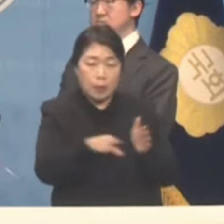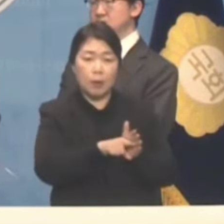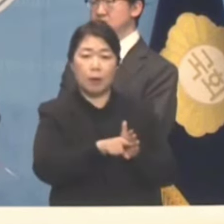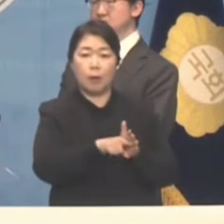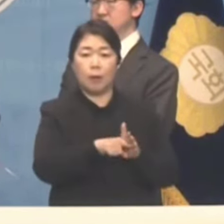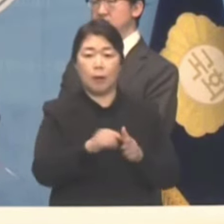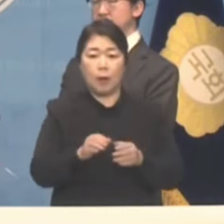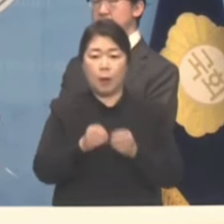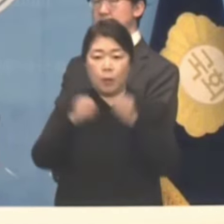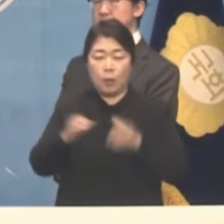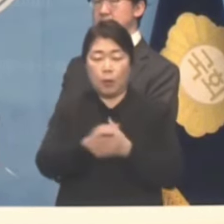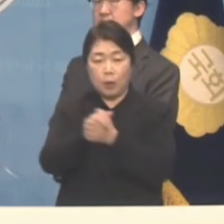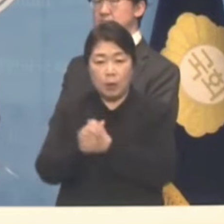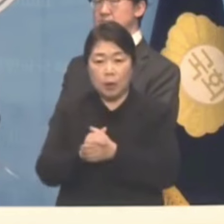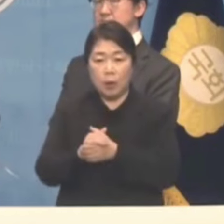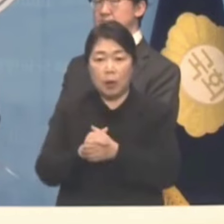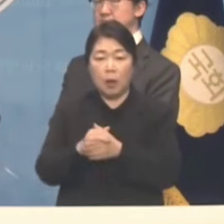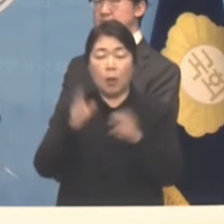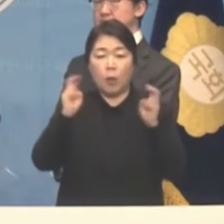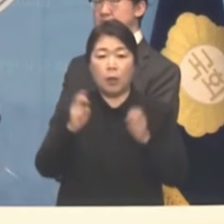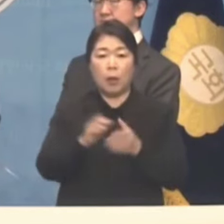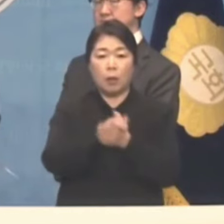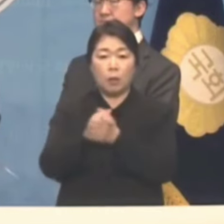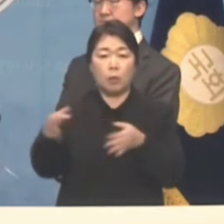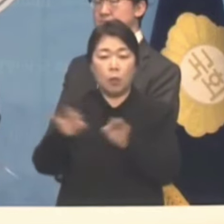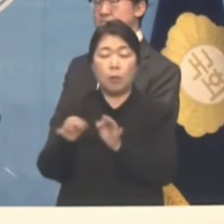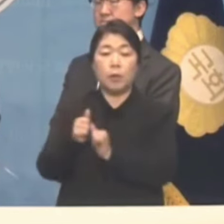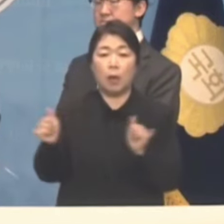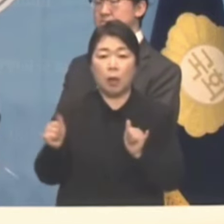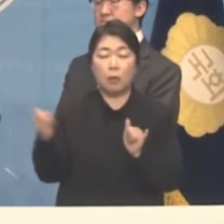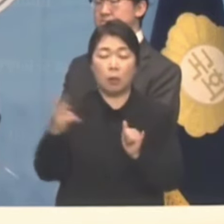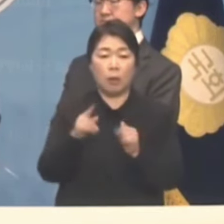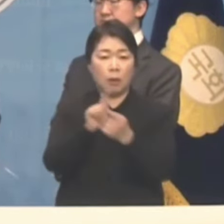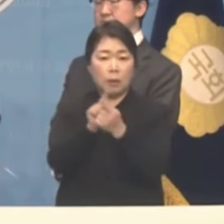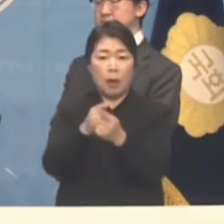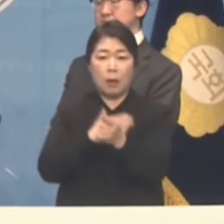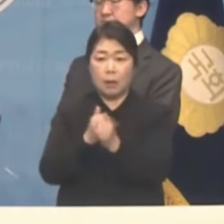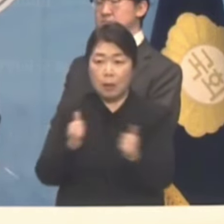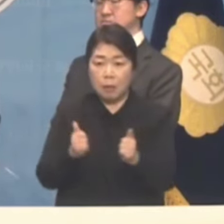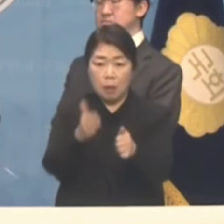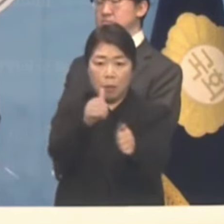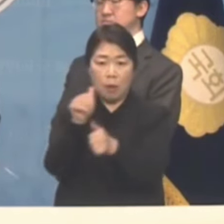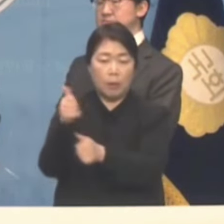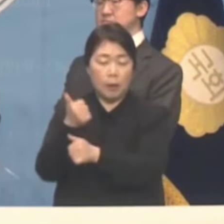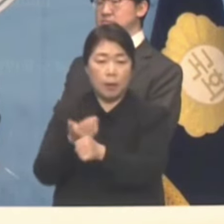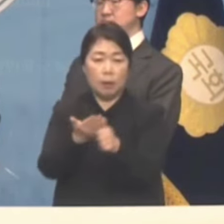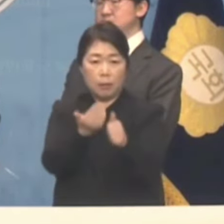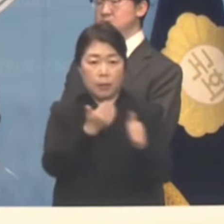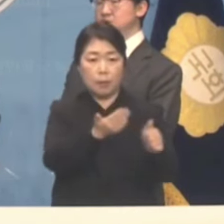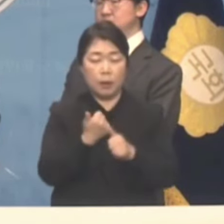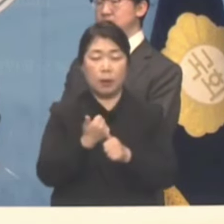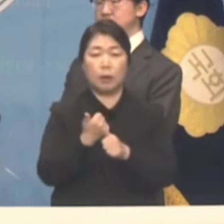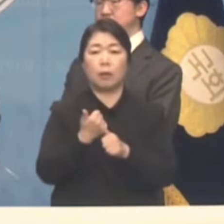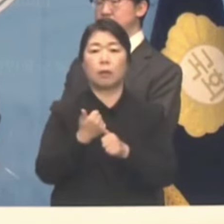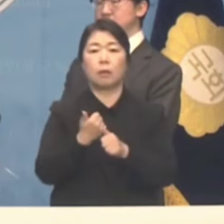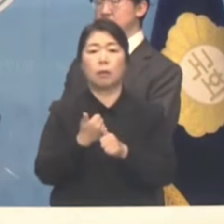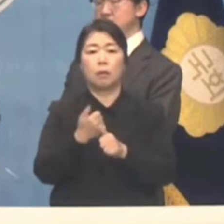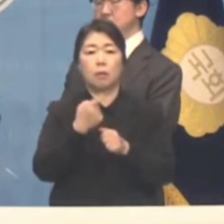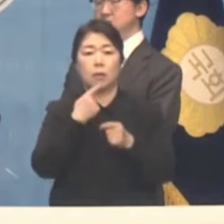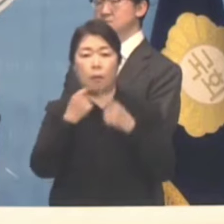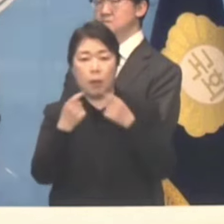자기 동업자들 동업자들 또는 자기가 아는 사람들을 동원해서